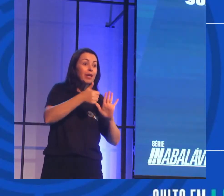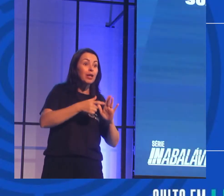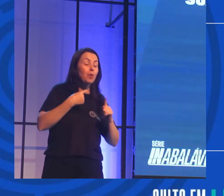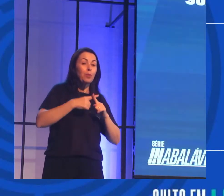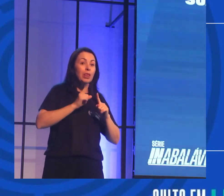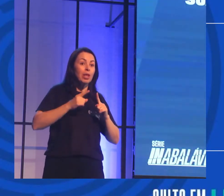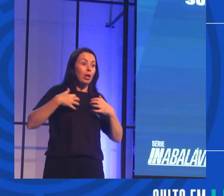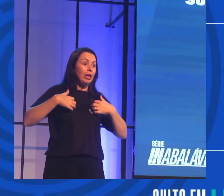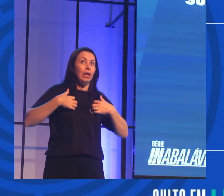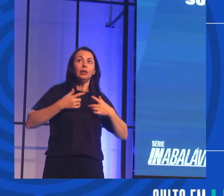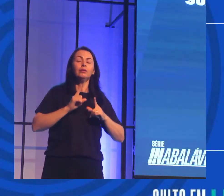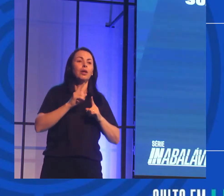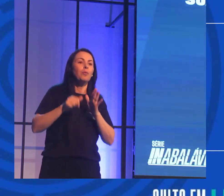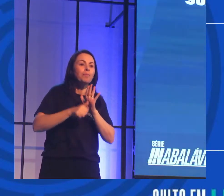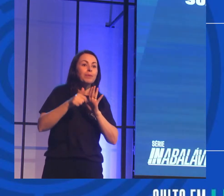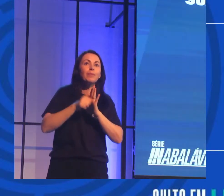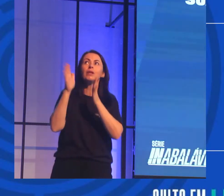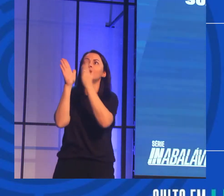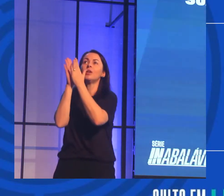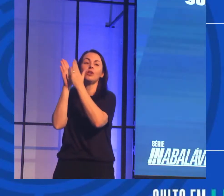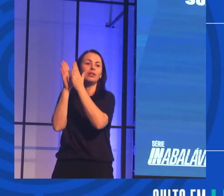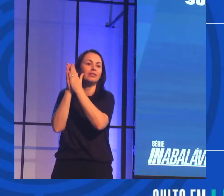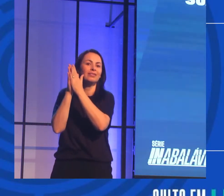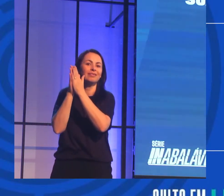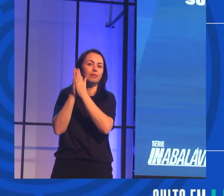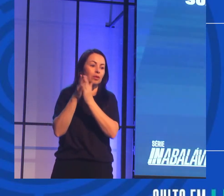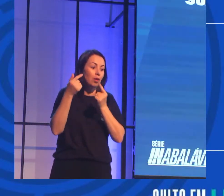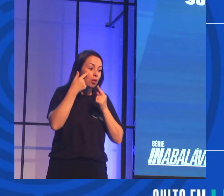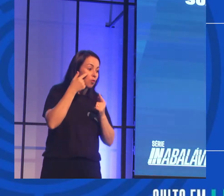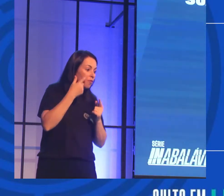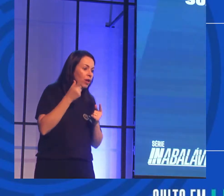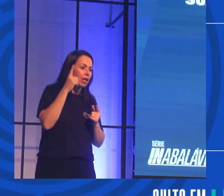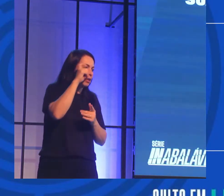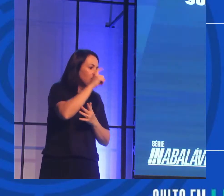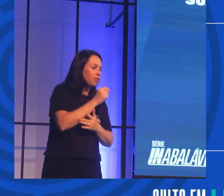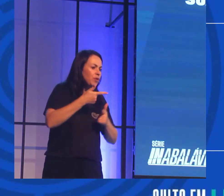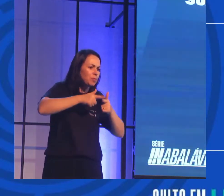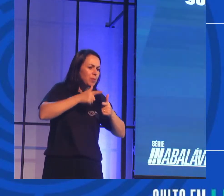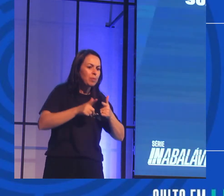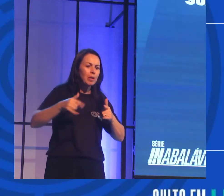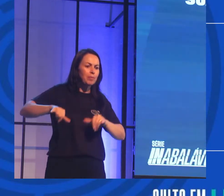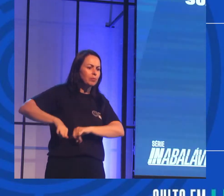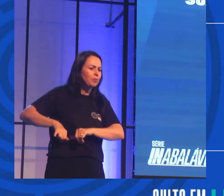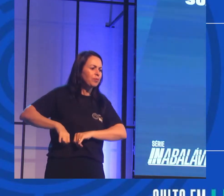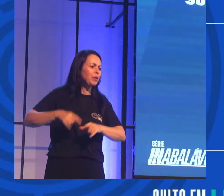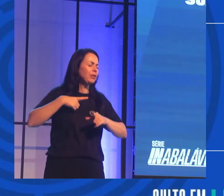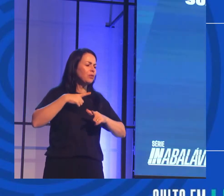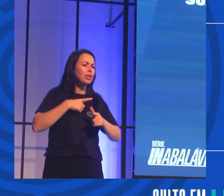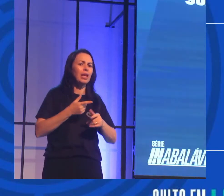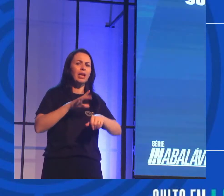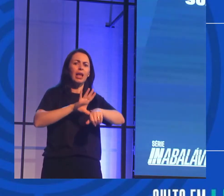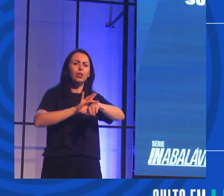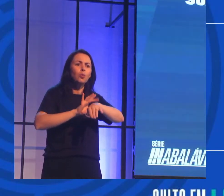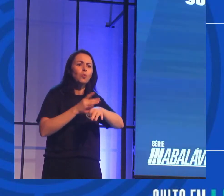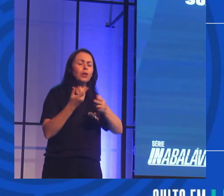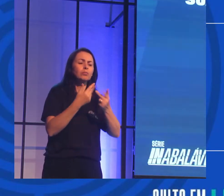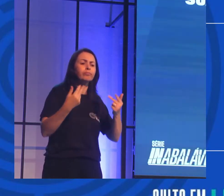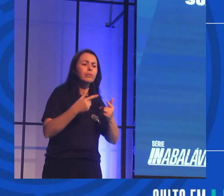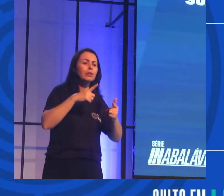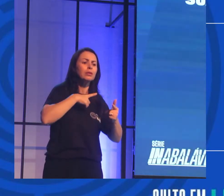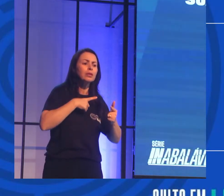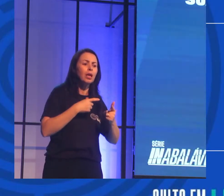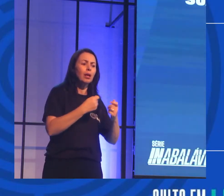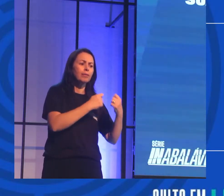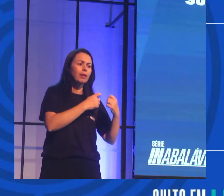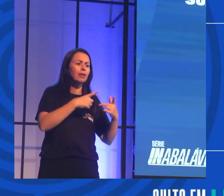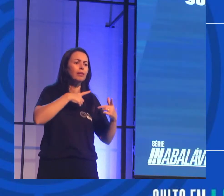mas a oração. Quando falta recurso, quando a crise vem, quando o problema está ali, quando a enfermidade já chega, quando somos